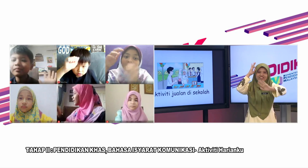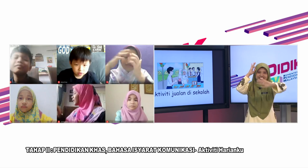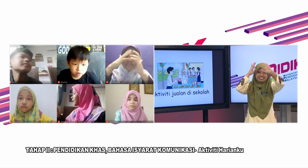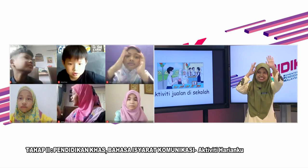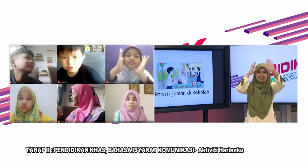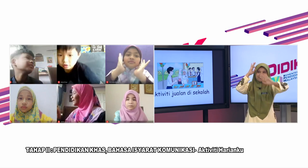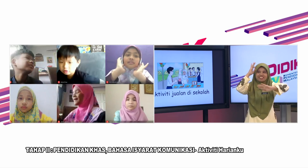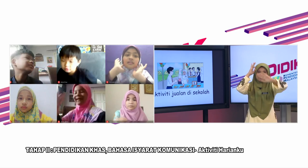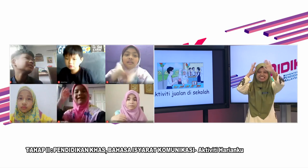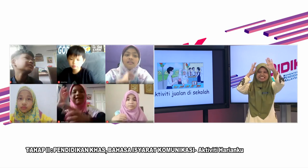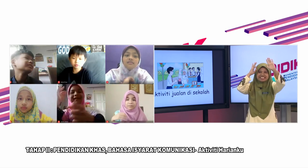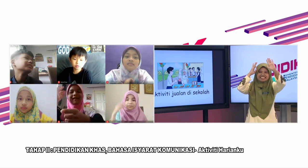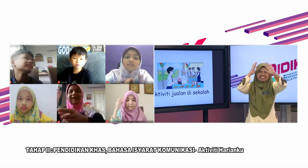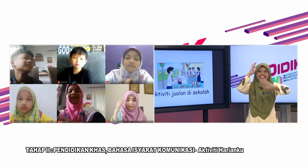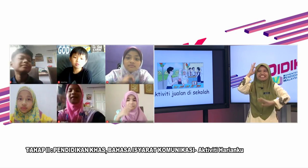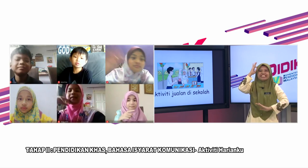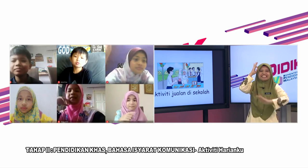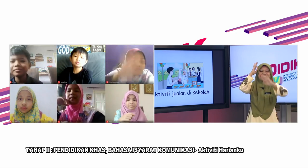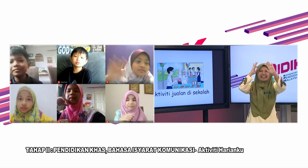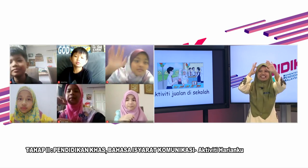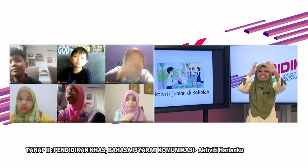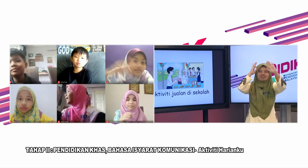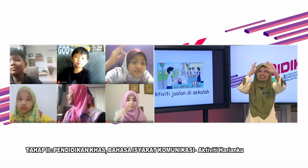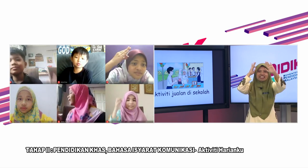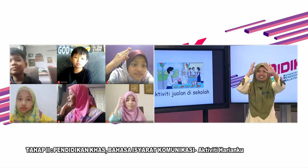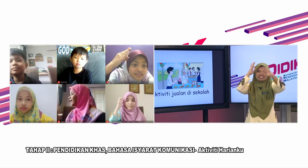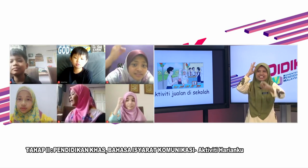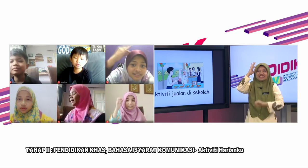Mana fish? Mana fish? Angkat tangan fish. Dia tak faham.